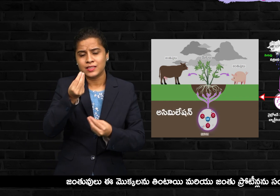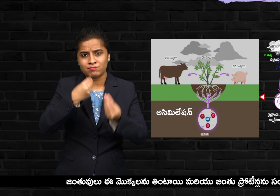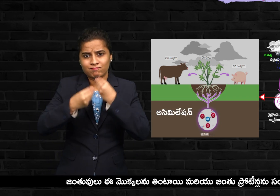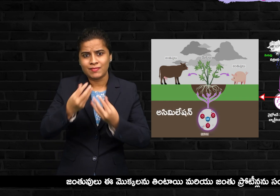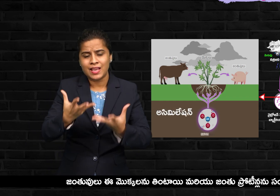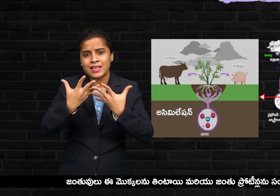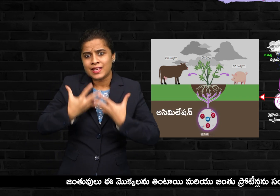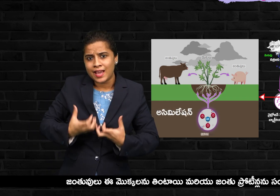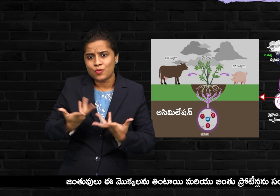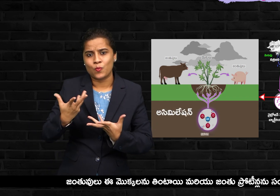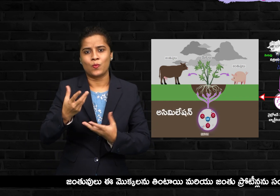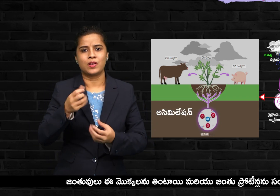చేస్తాయి.